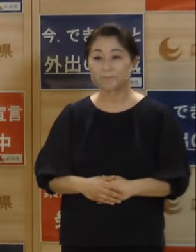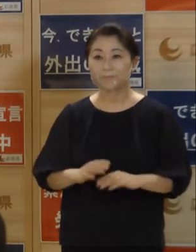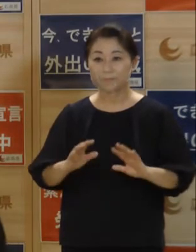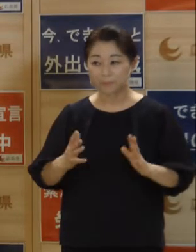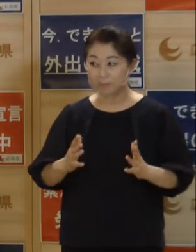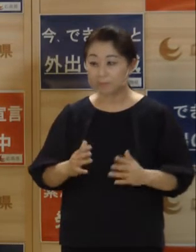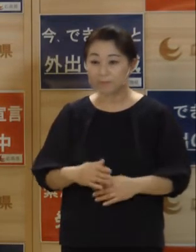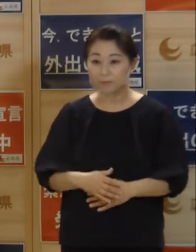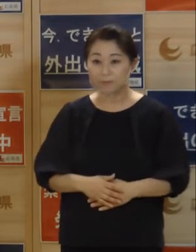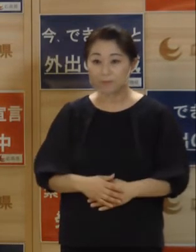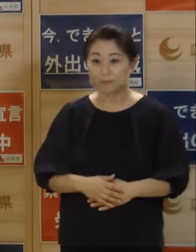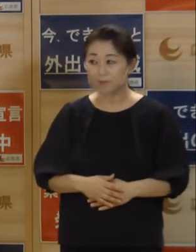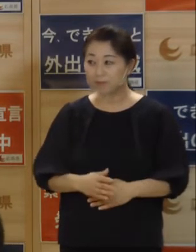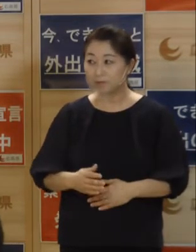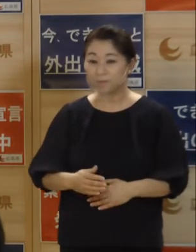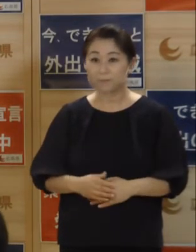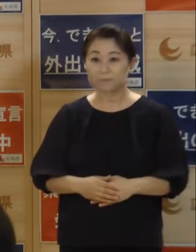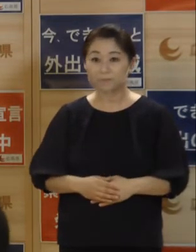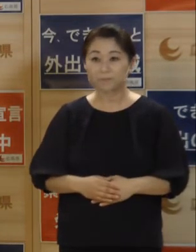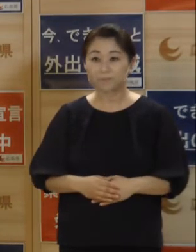よろしいですか。